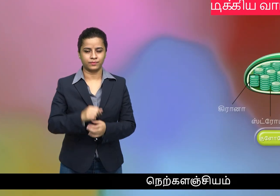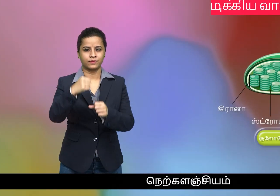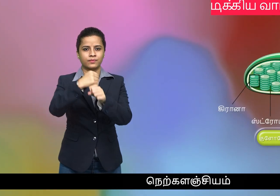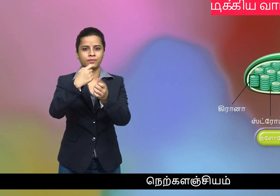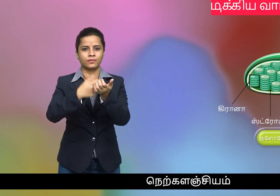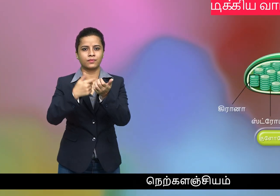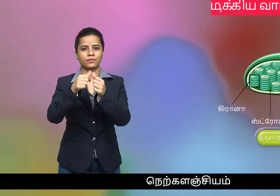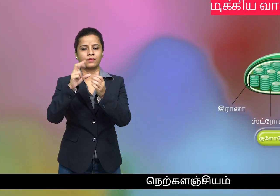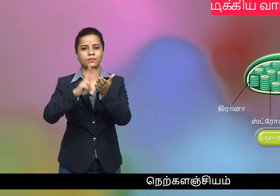நெற்களஞ்சியம்,